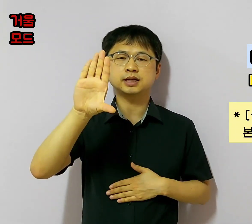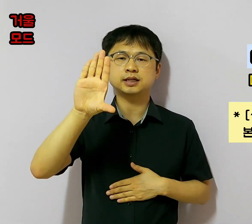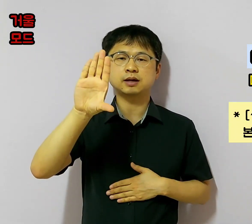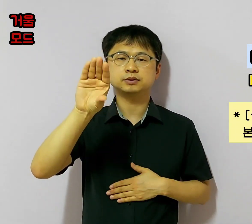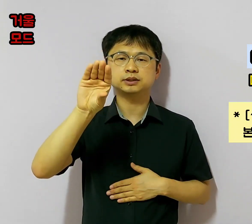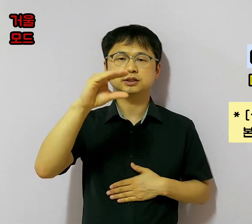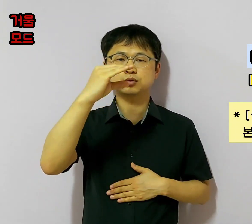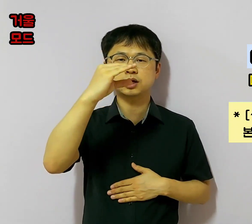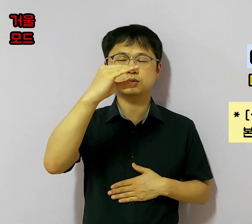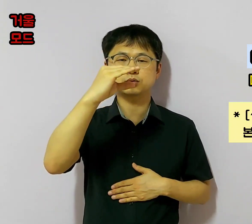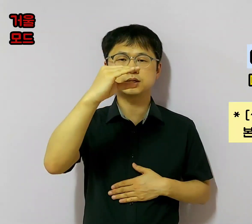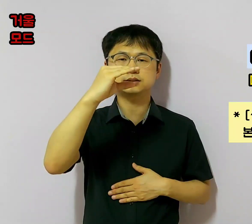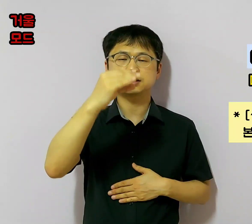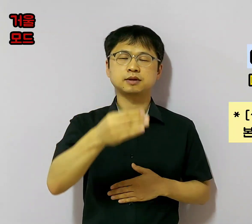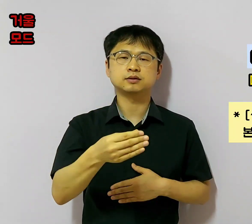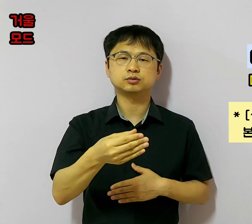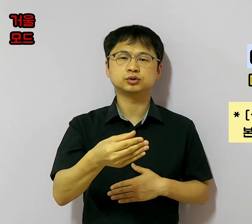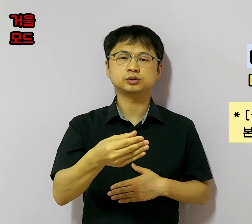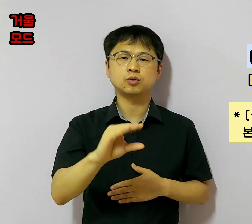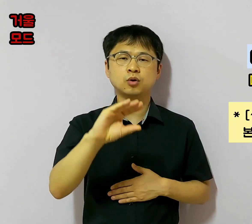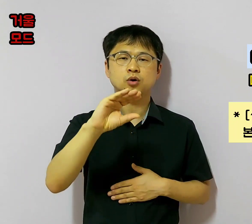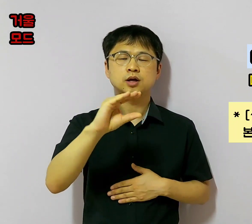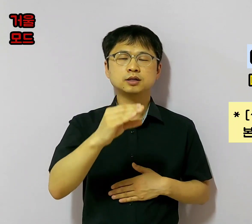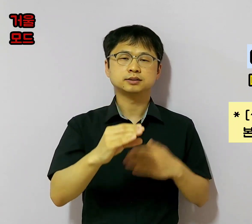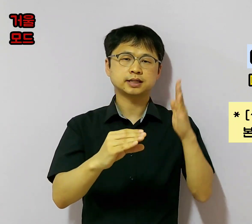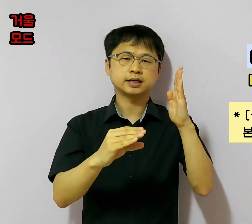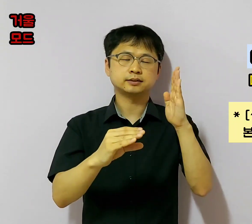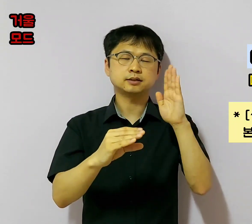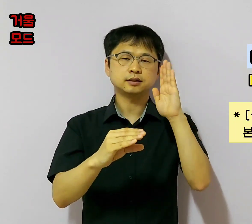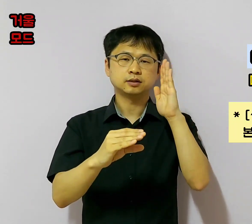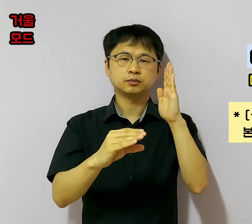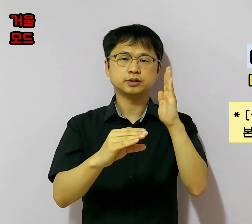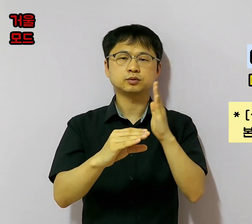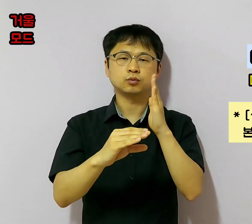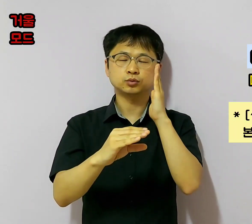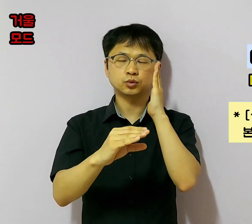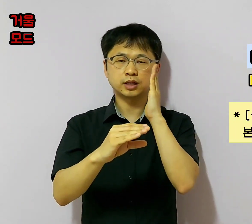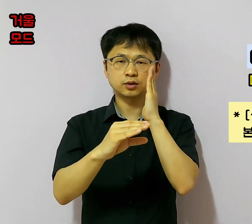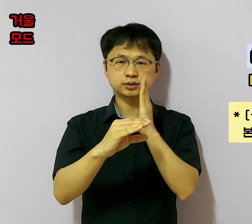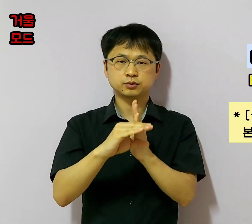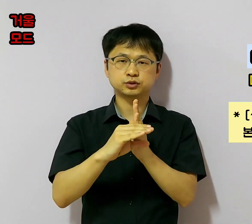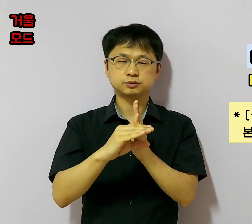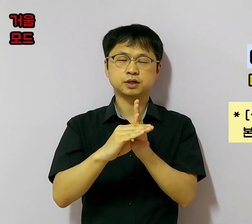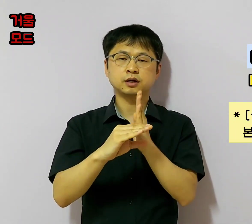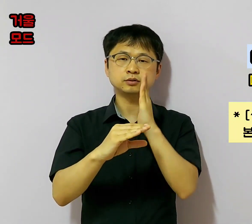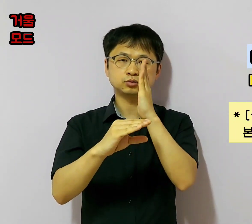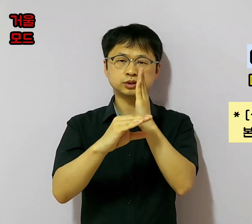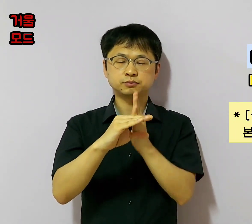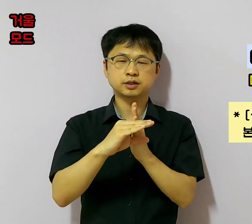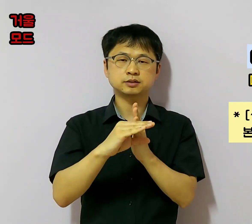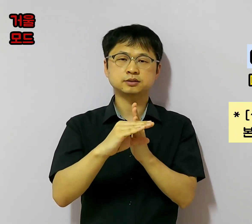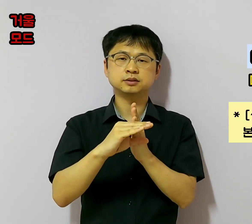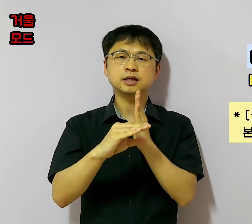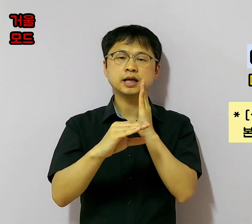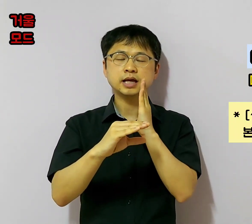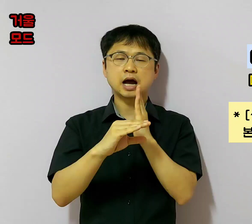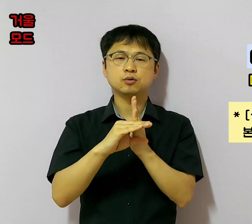엄지랑 나머지 네 손가락으로 디귿자 만들어 주시고 그 사이를 오른손날로 세워주시면 중심 획을 끈